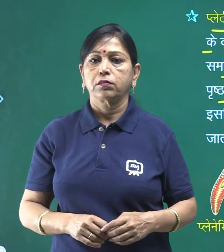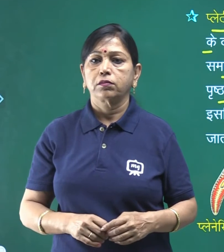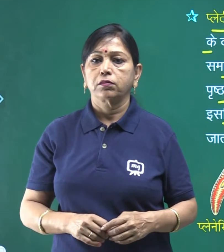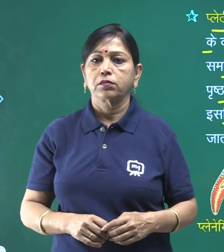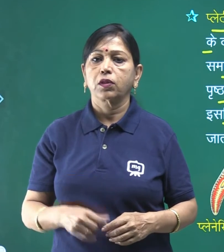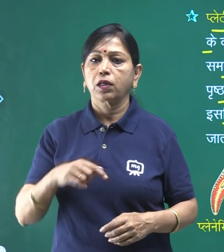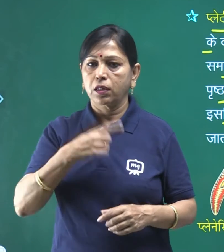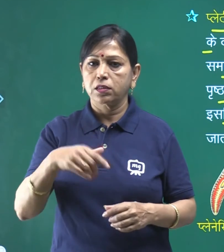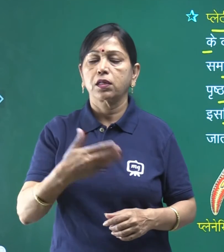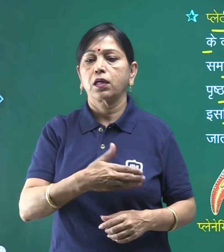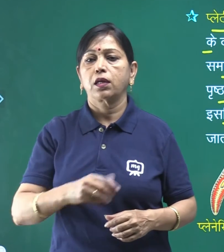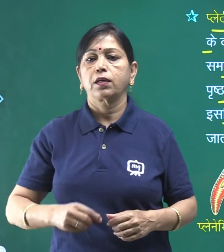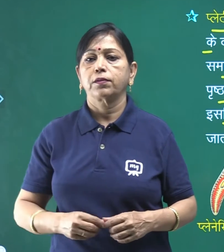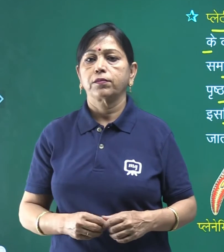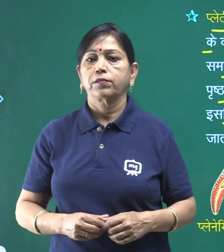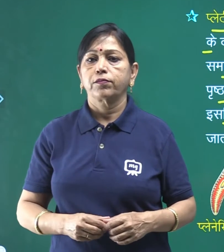इसलिए इन्हें